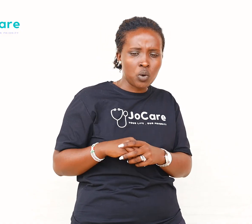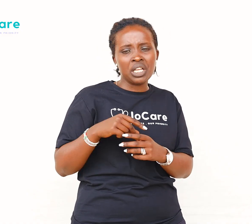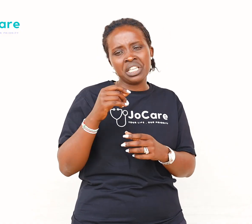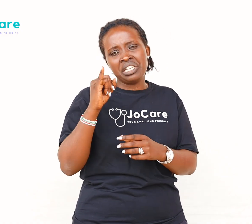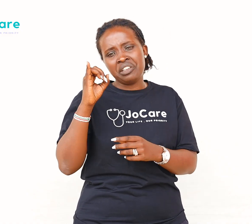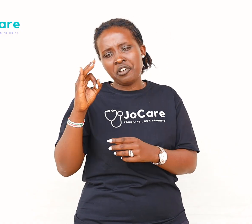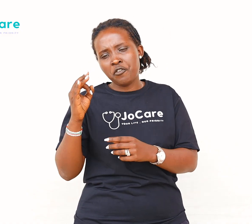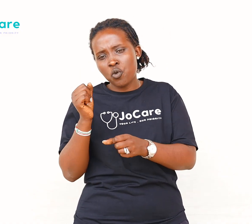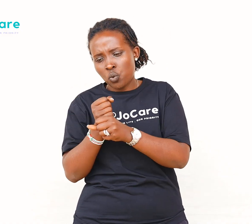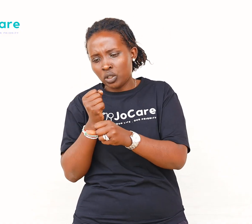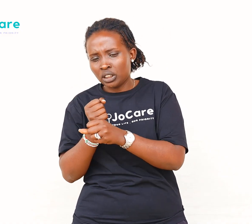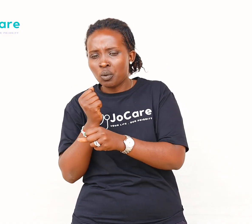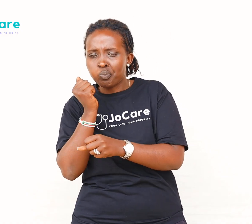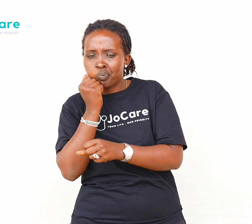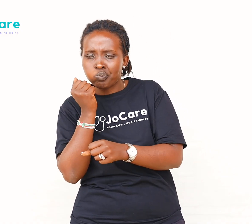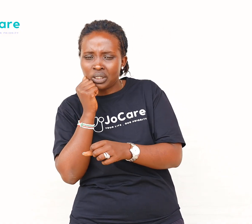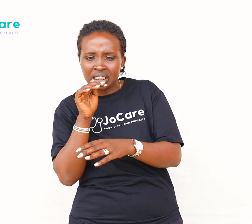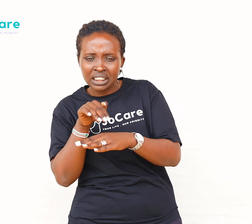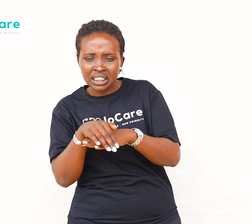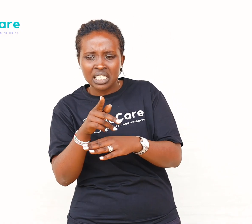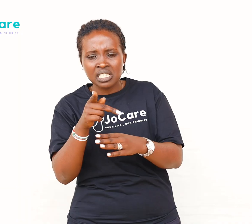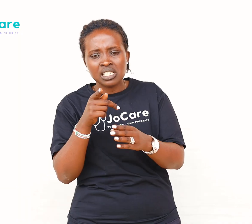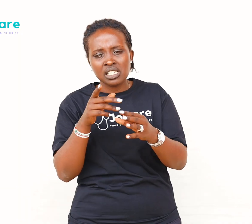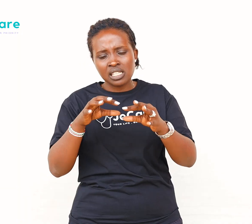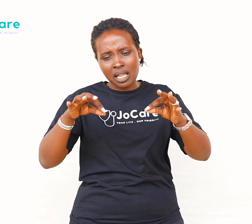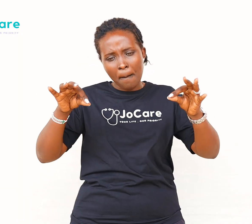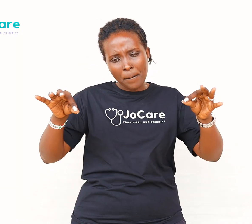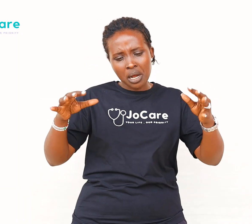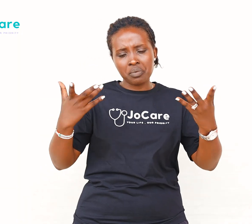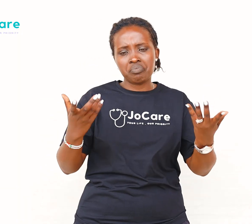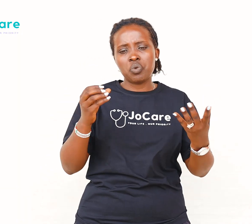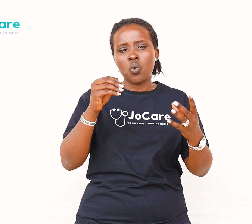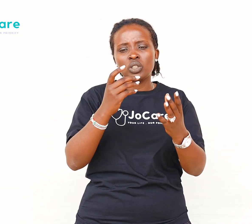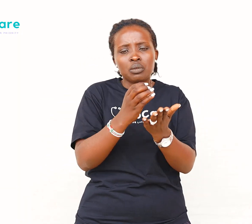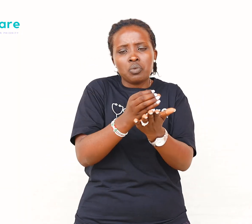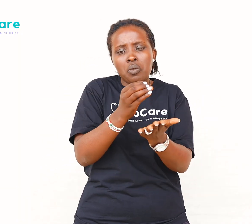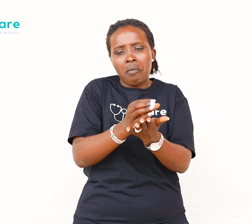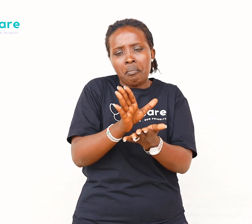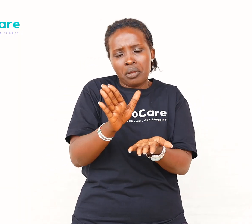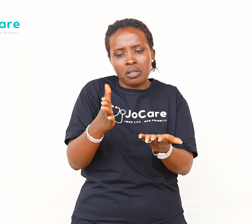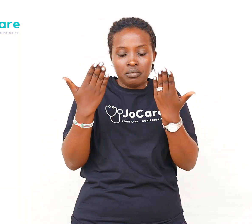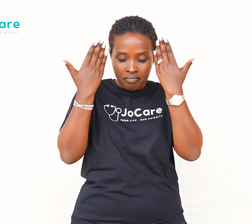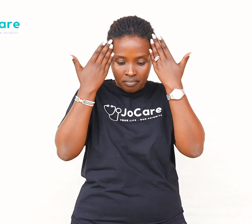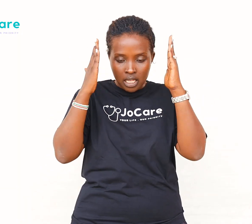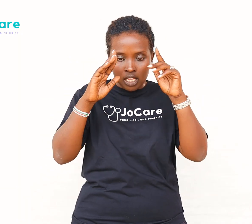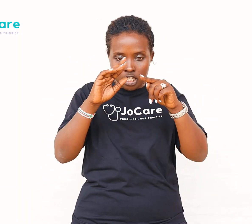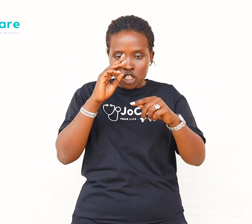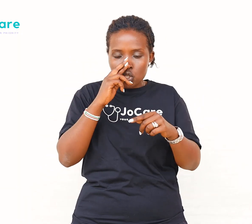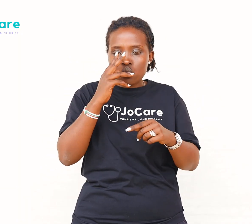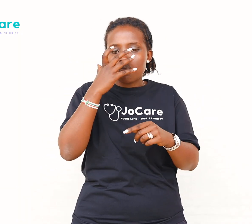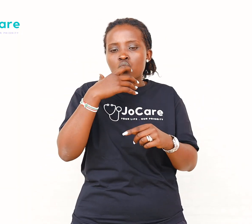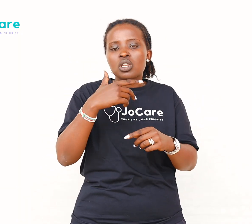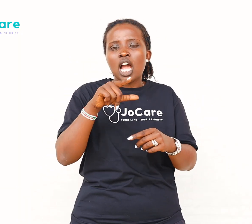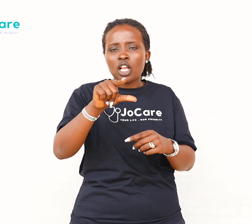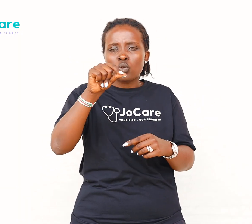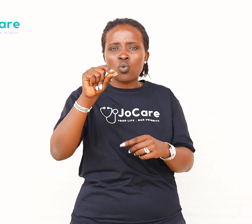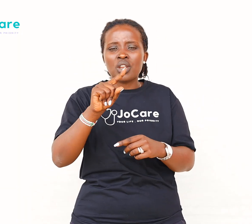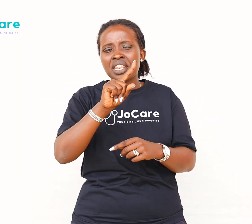izo kotegisi, niba arakoresha utwo dutambaro cyangwa niba arakoresha utwo dukombe, ikintu umuntu yashingiraho ajya guhitamo ubwo buryo, cyangwa byose